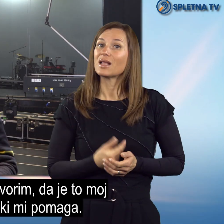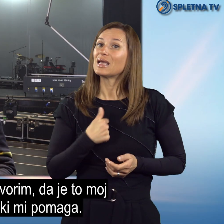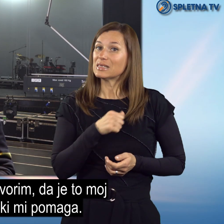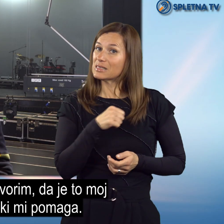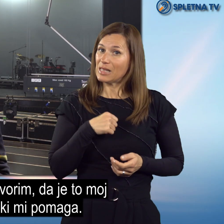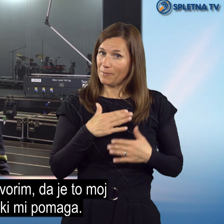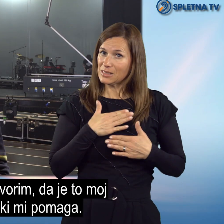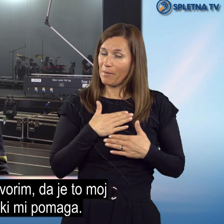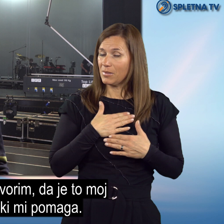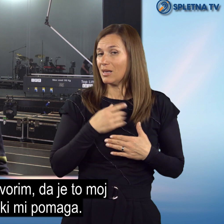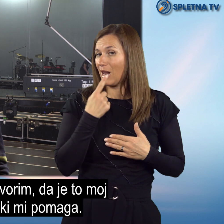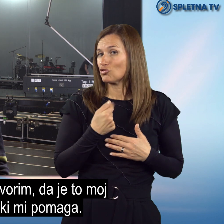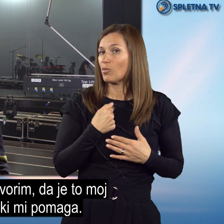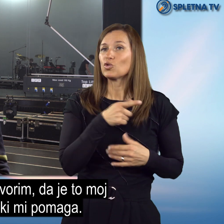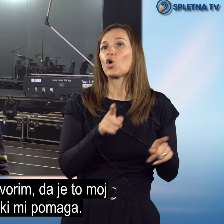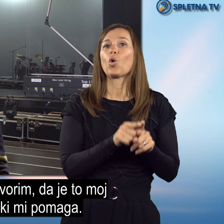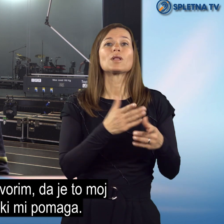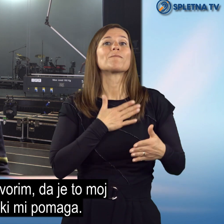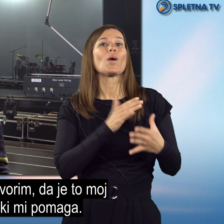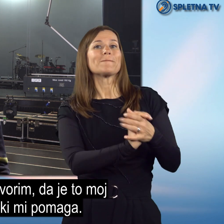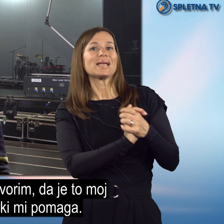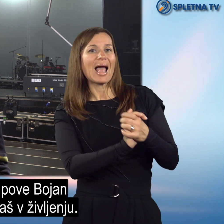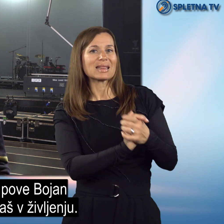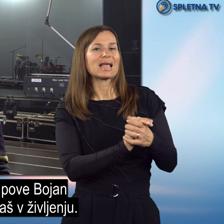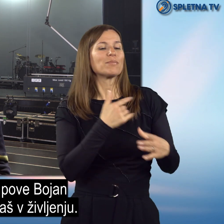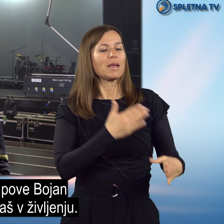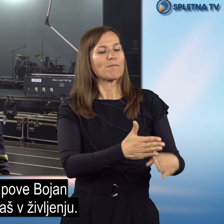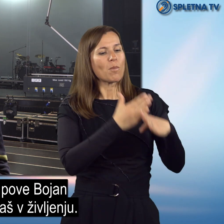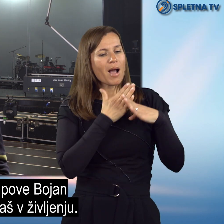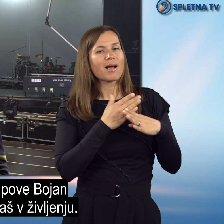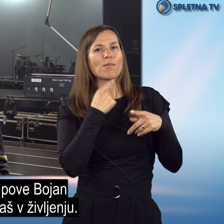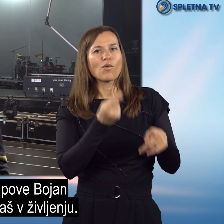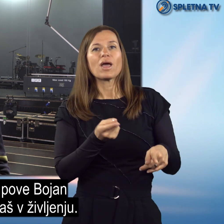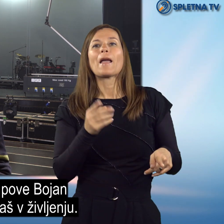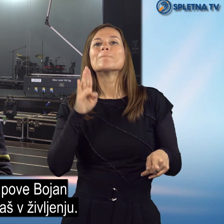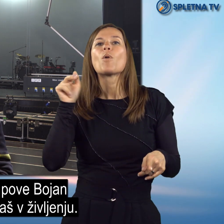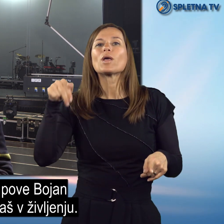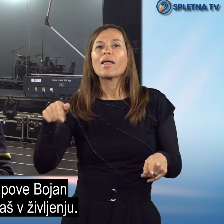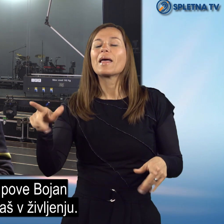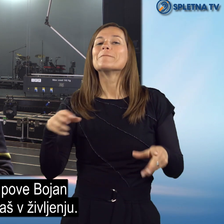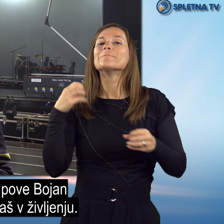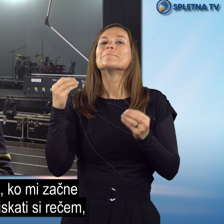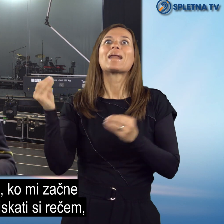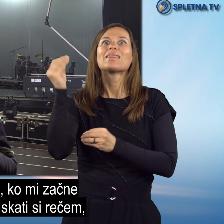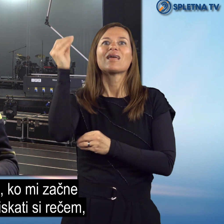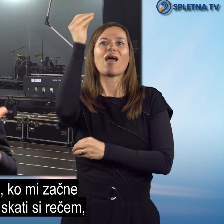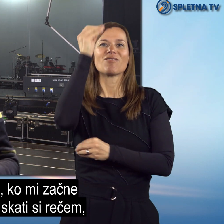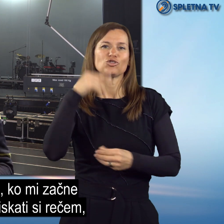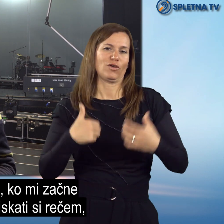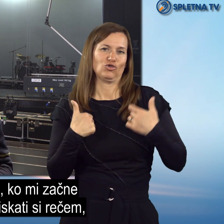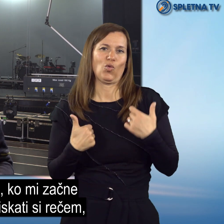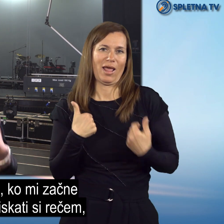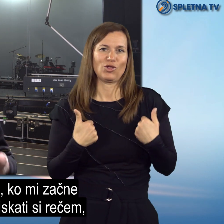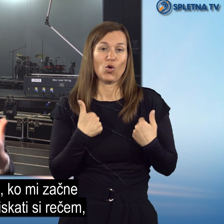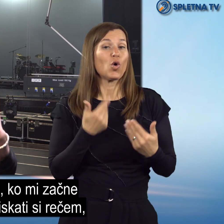Jaz si sam sebi govorim, da je to moj prijatelj, ki mi pomaga in mi pove, Bojan, pretiravaš v življenju. Skratka, ko mi začne